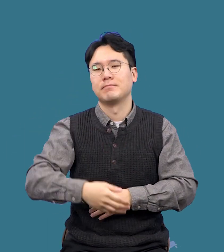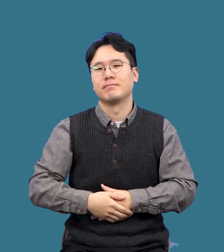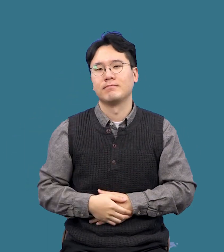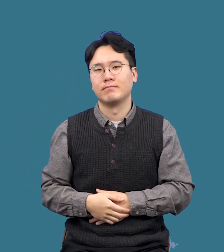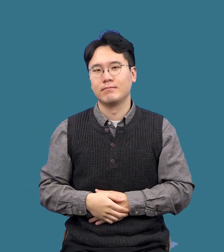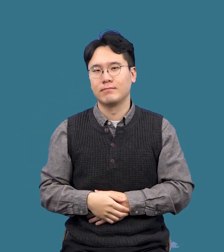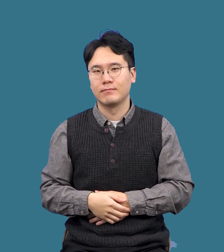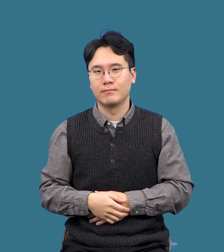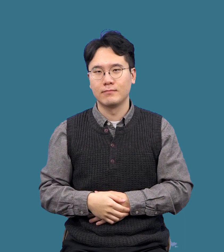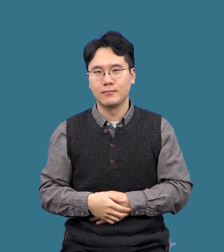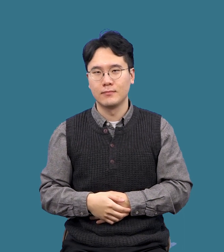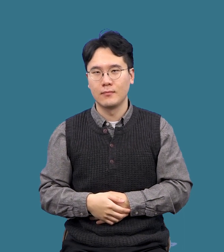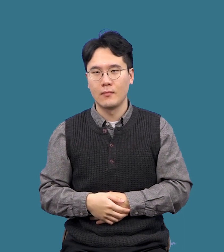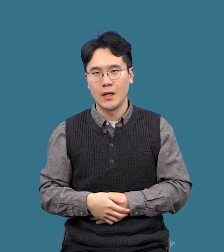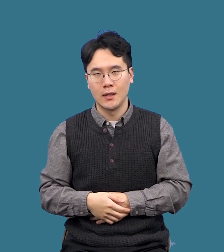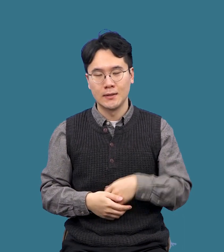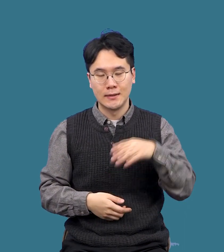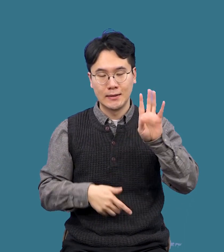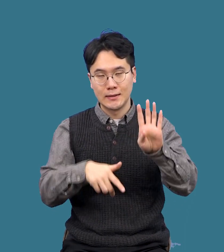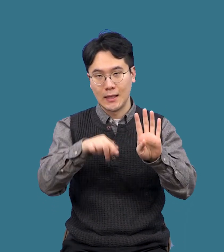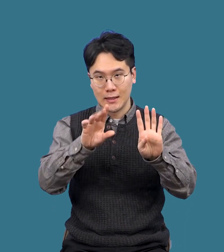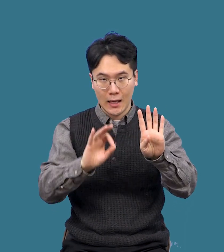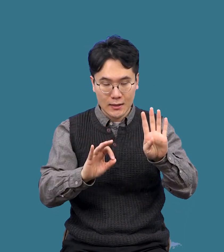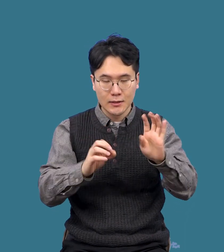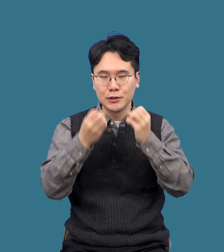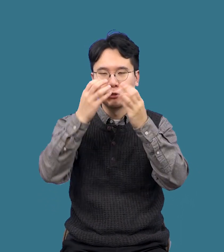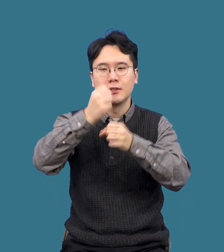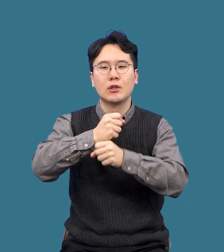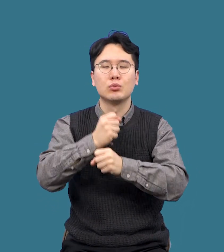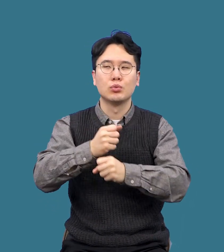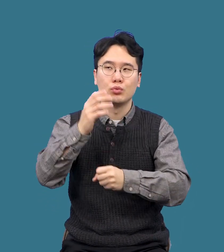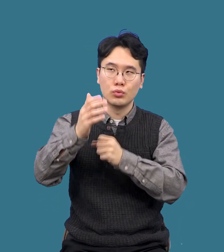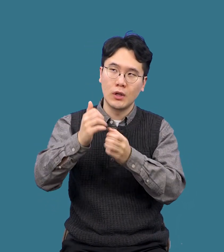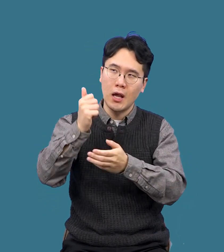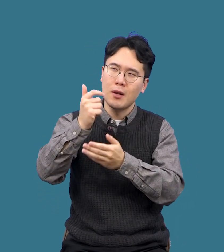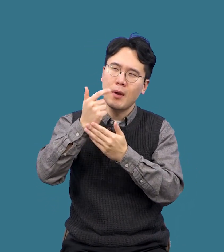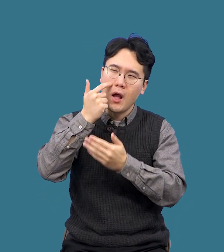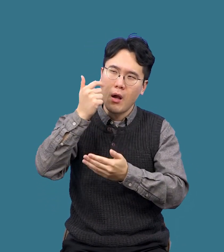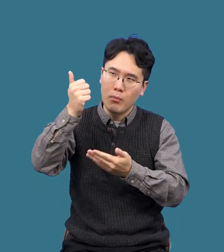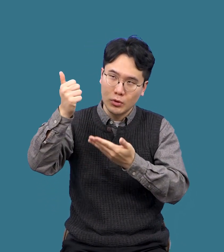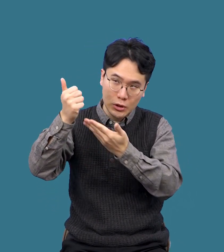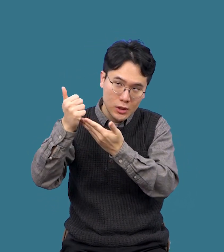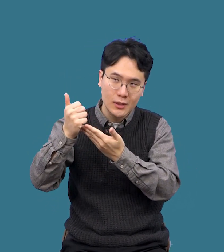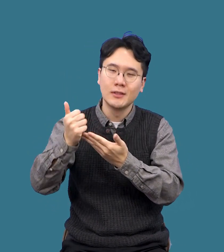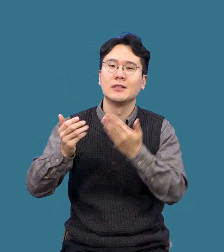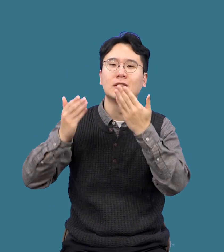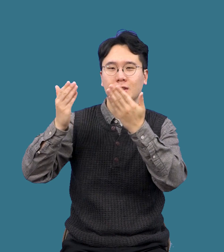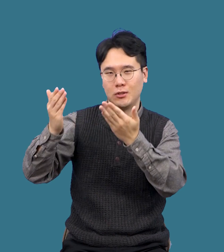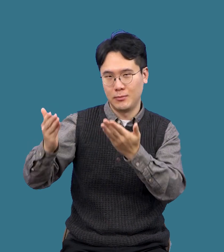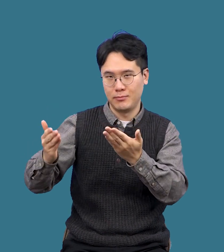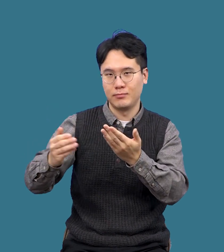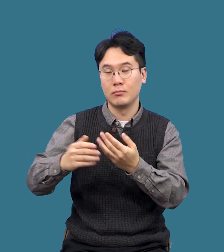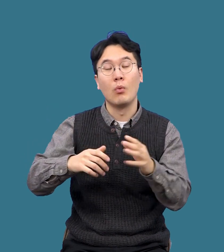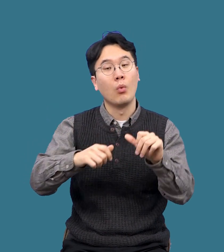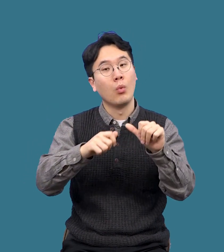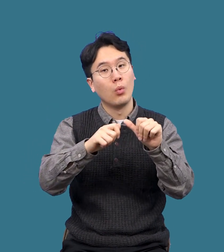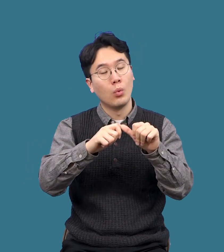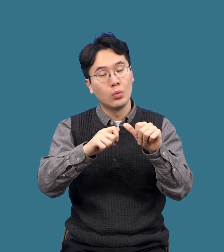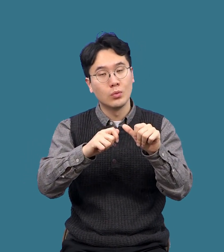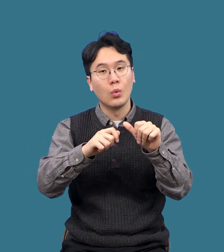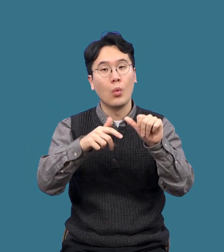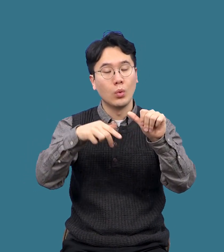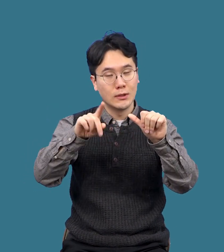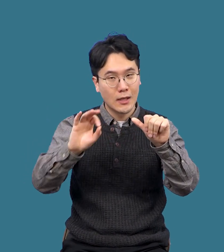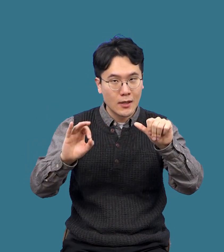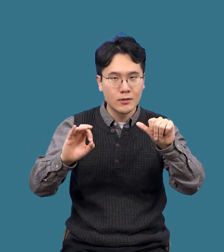4장은 창조주 하나님, 성부 하나님께 드려지는 예배, 5장에서는 구속자 하나님,